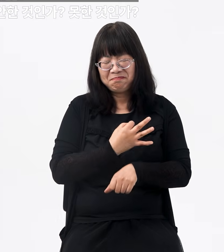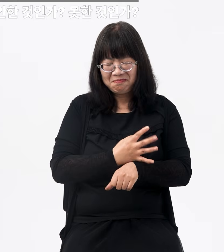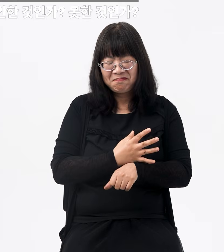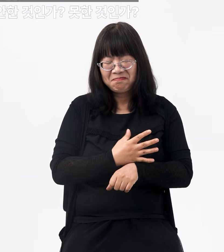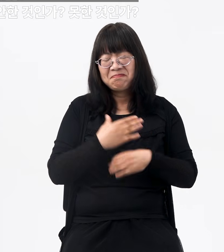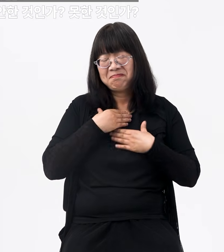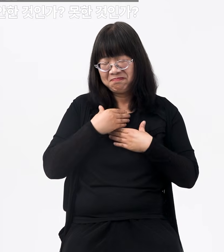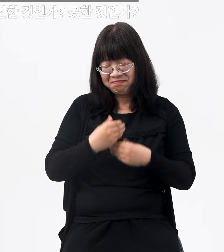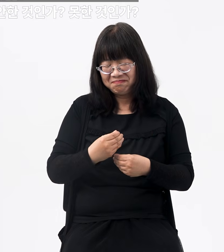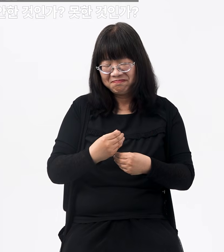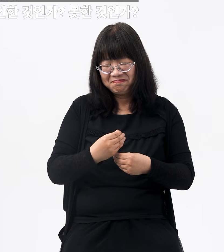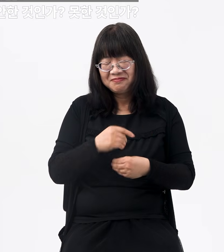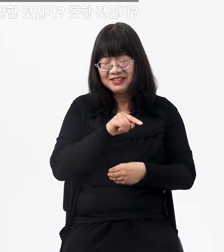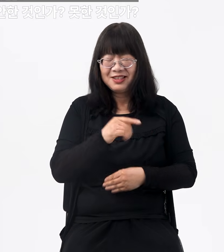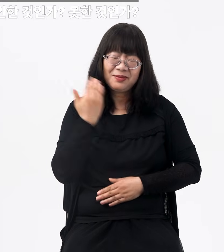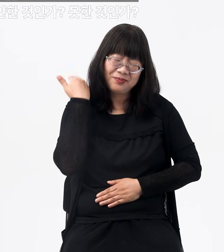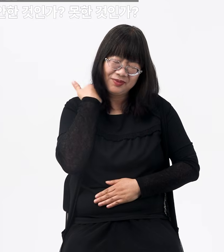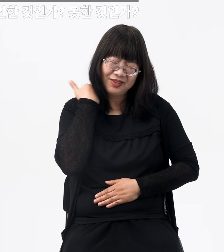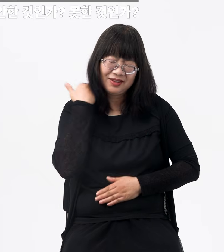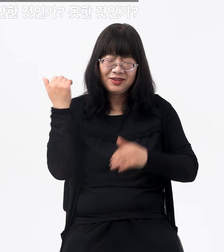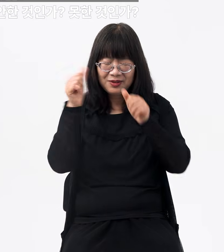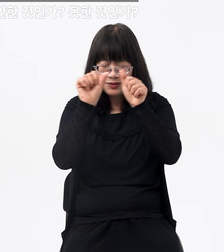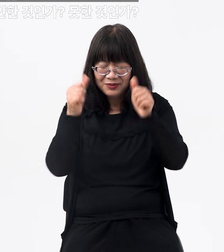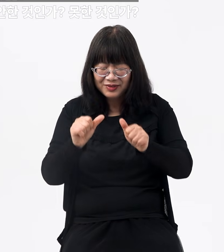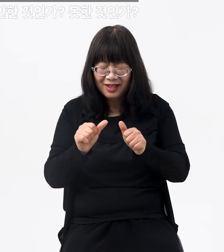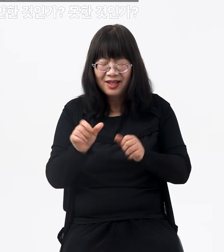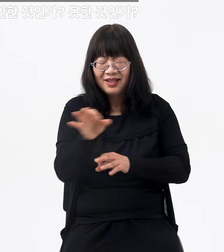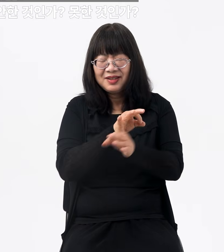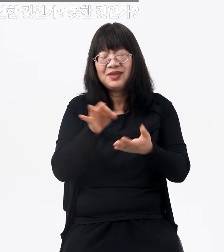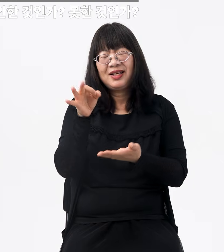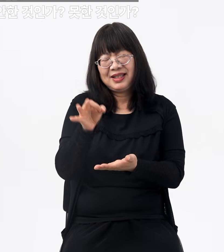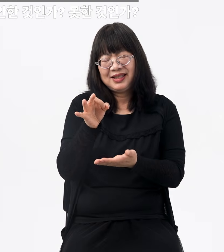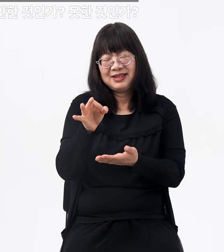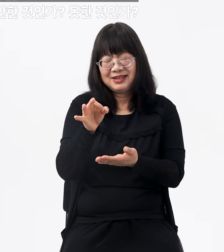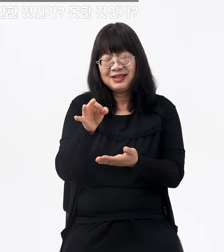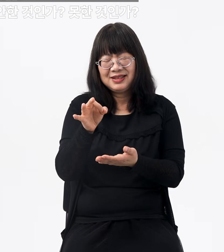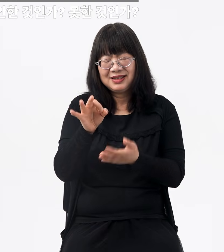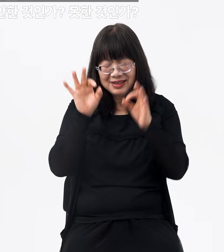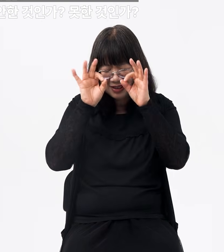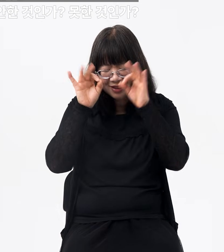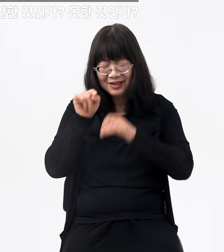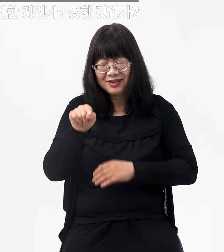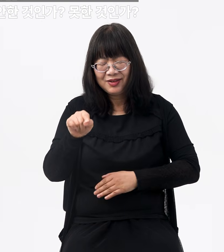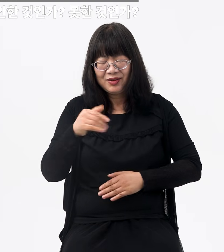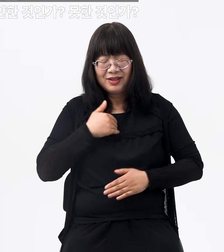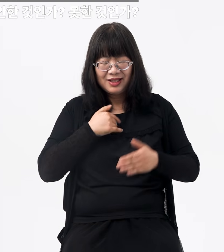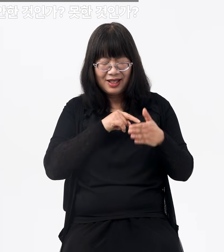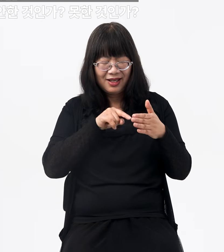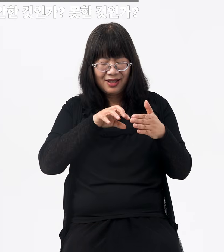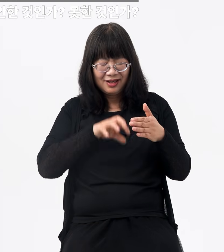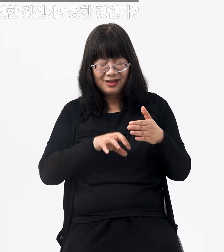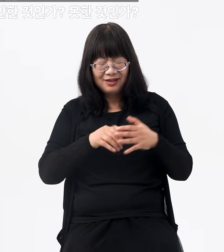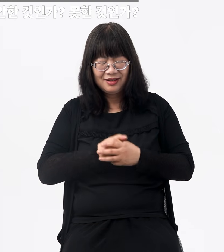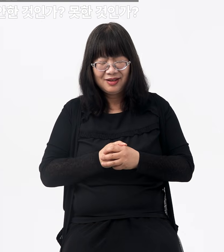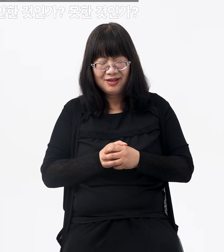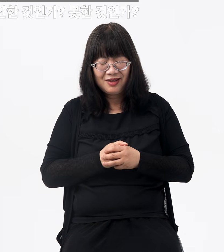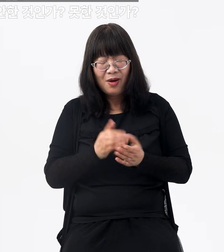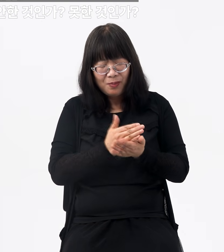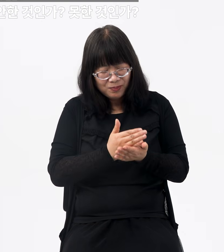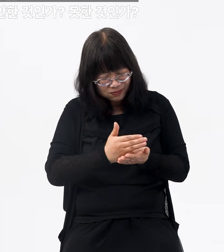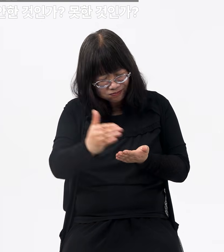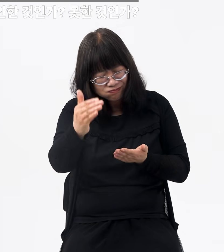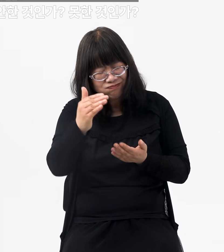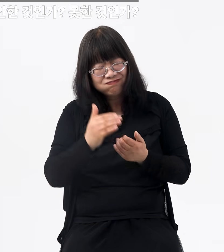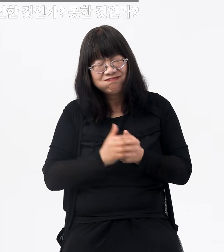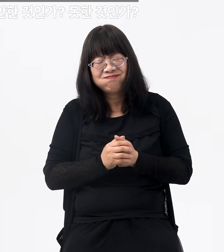이것이 보이지 않는 우상입니다. 경제적 가치, 내 안에 몰아내야 될